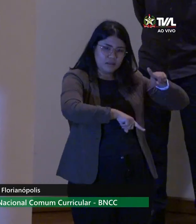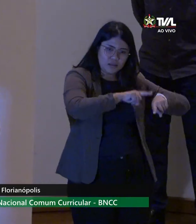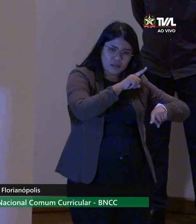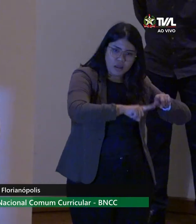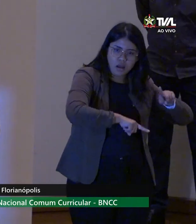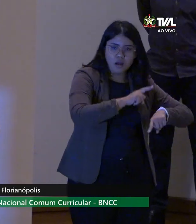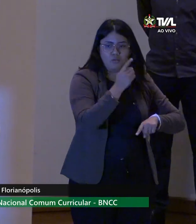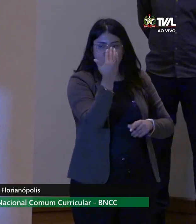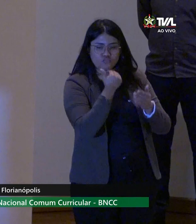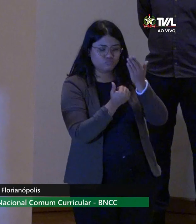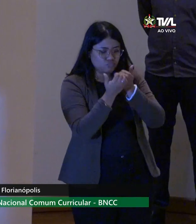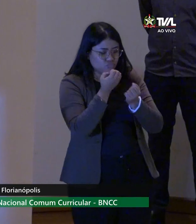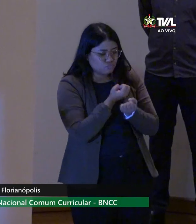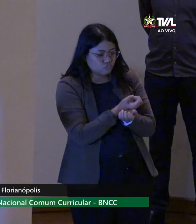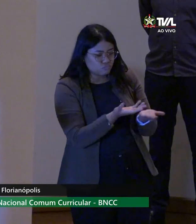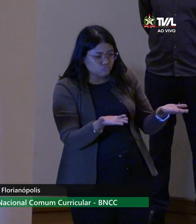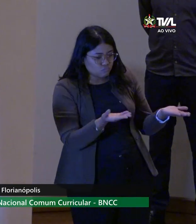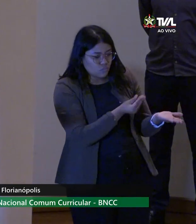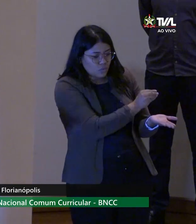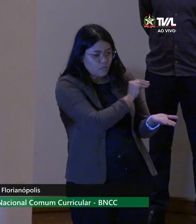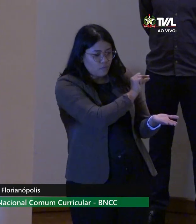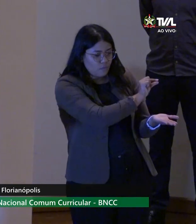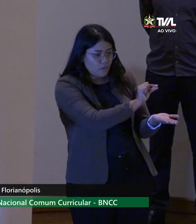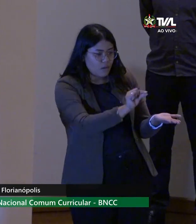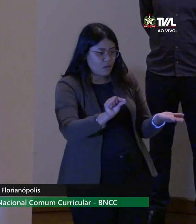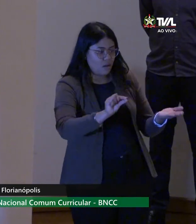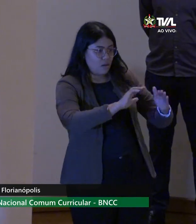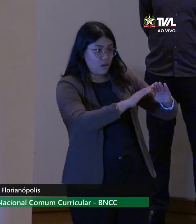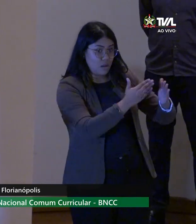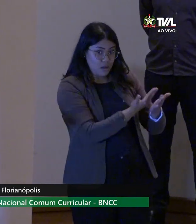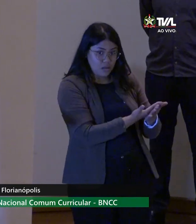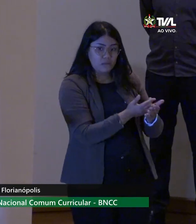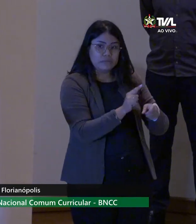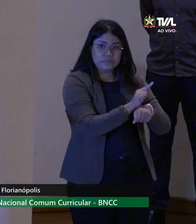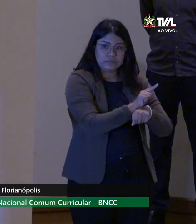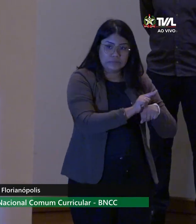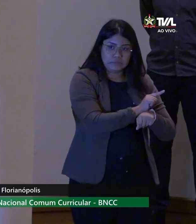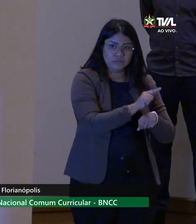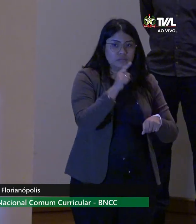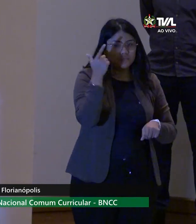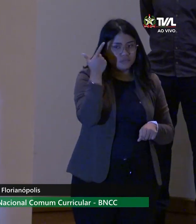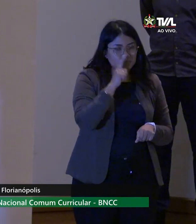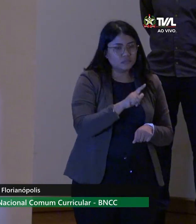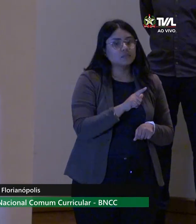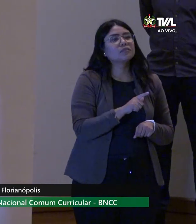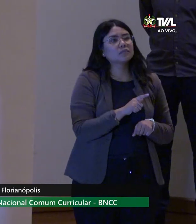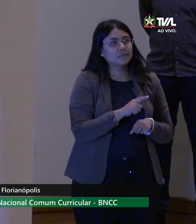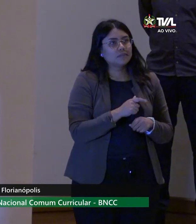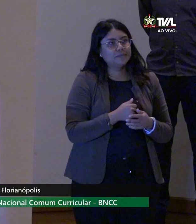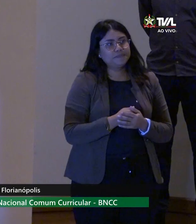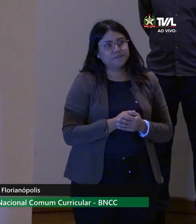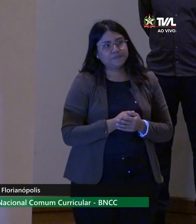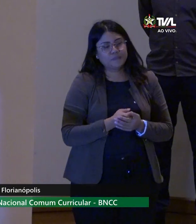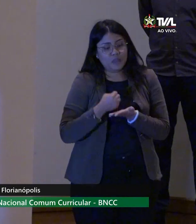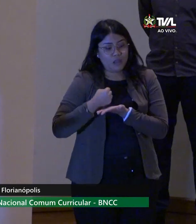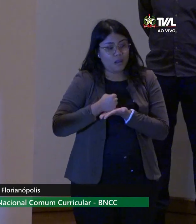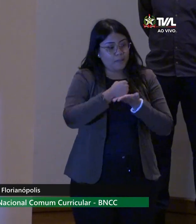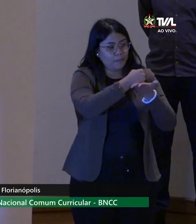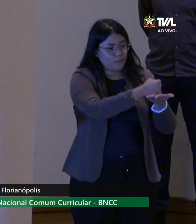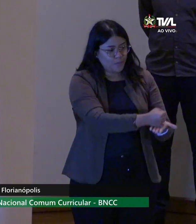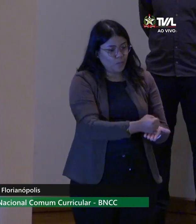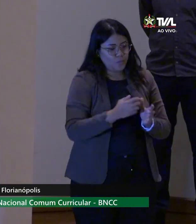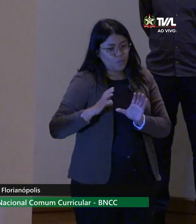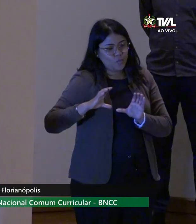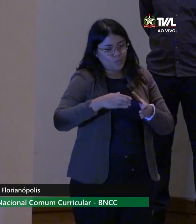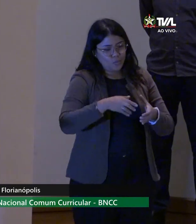a gente consegue da alimentação de excepcional qualidade gente consegue dar sistema de gestão e a gente consegue dar uma rede formada